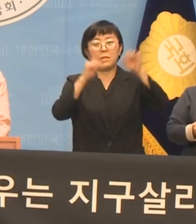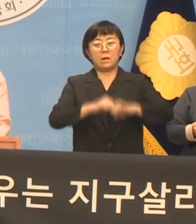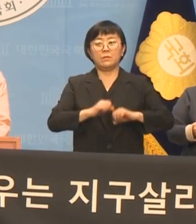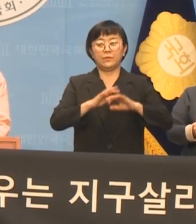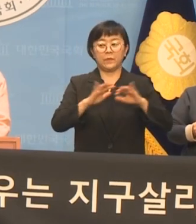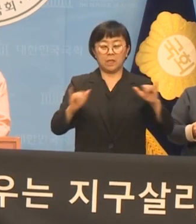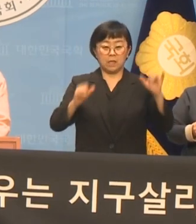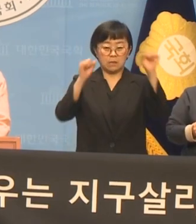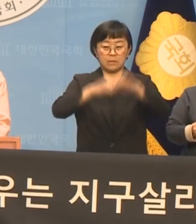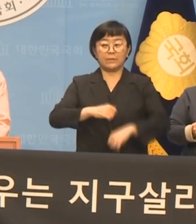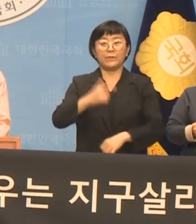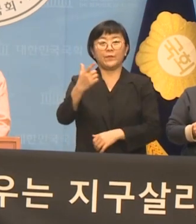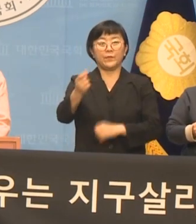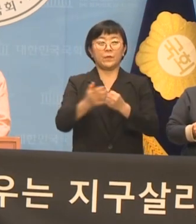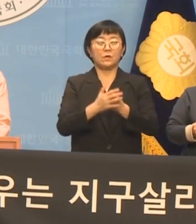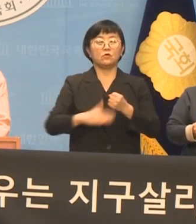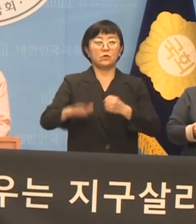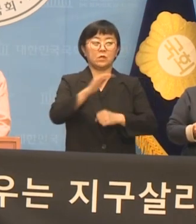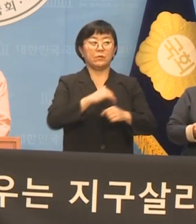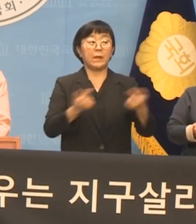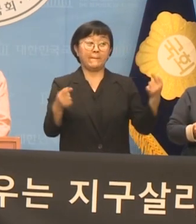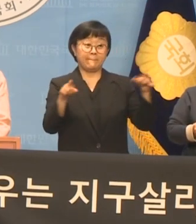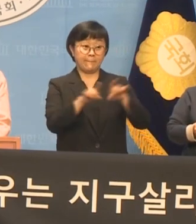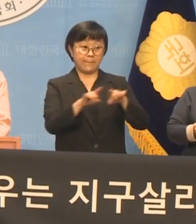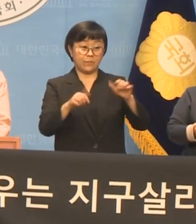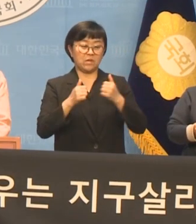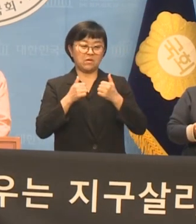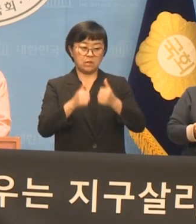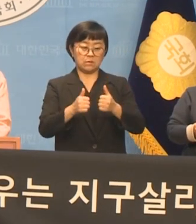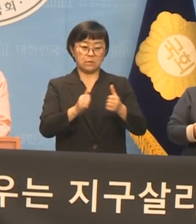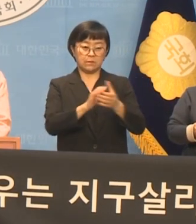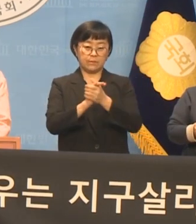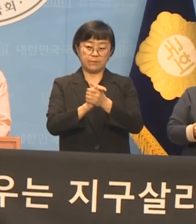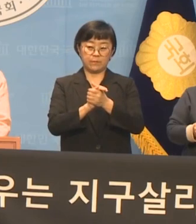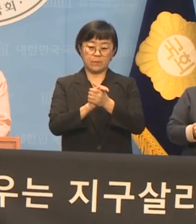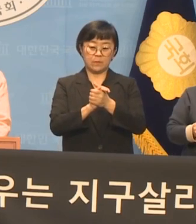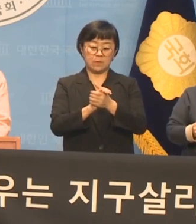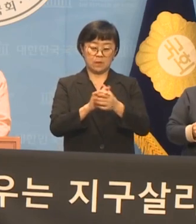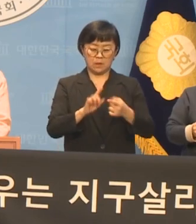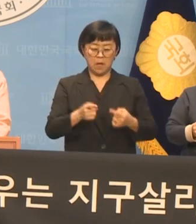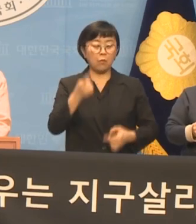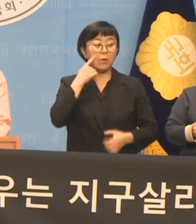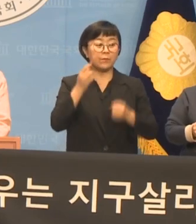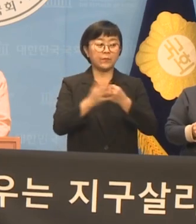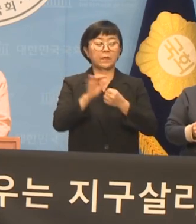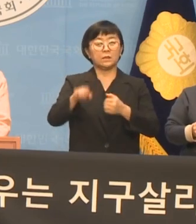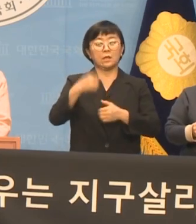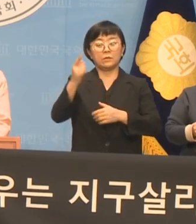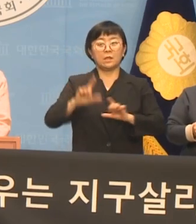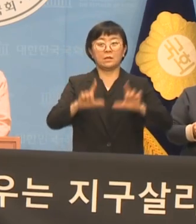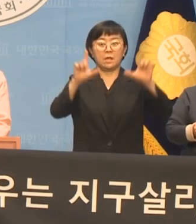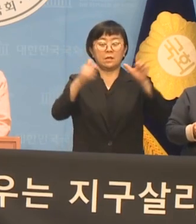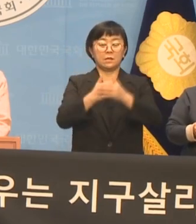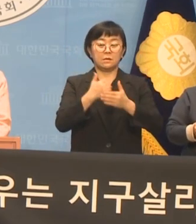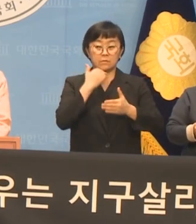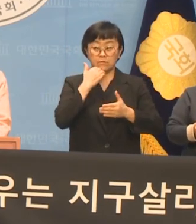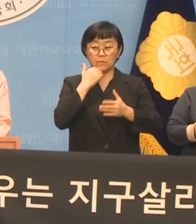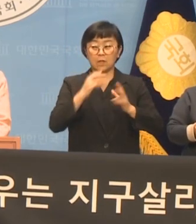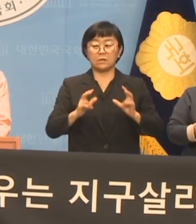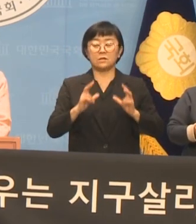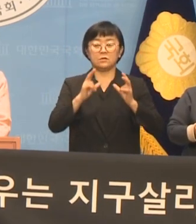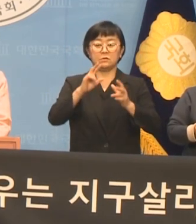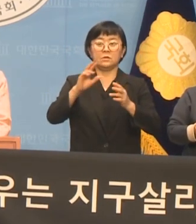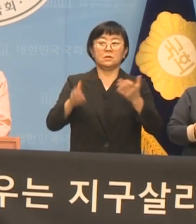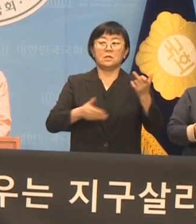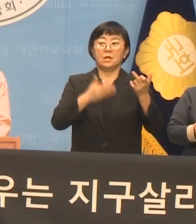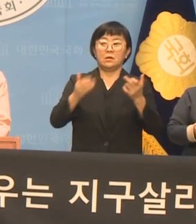인간이 망하는 것이니 우리 동포여 열심히 하옵시다. 그리하여 뒷날을 기다려 지구 자연